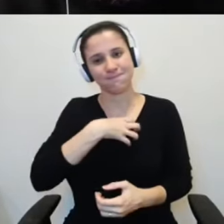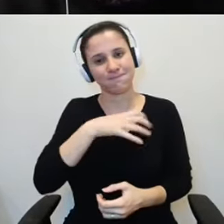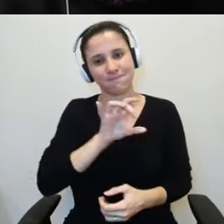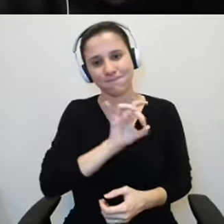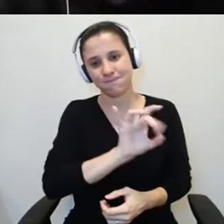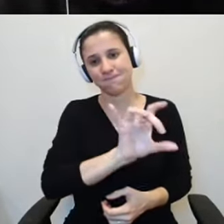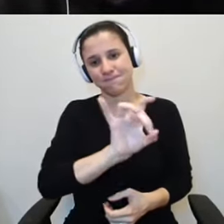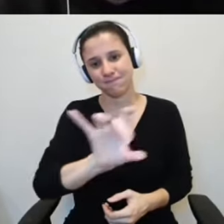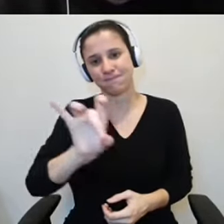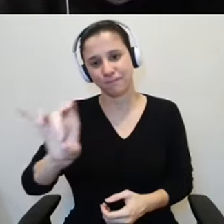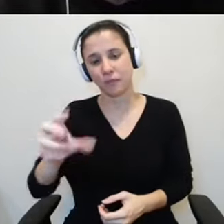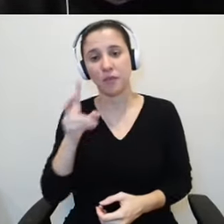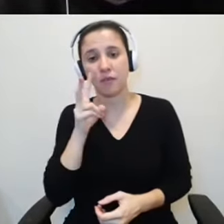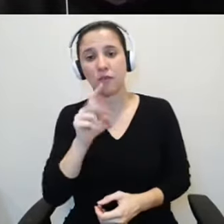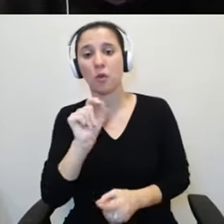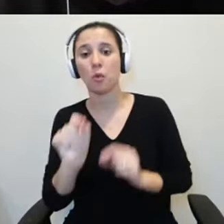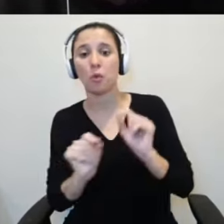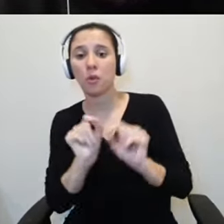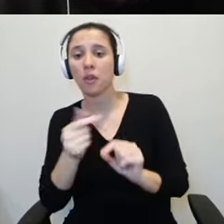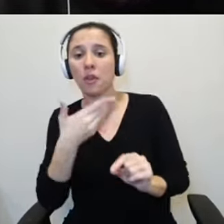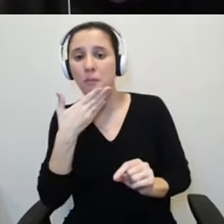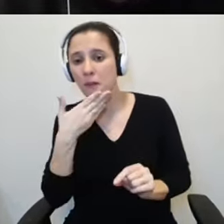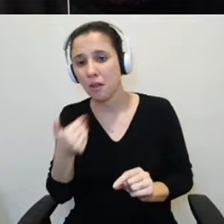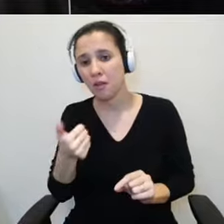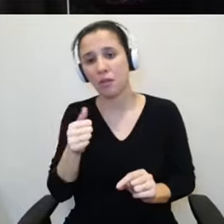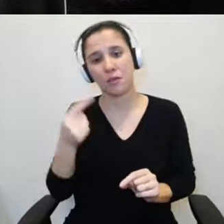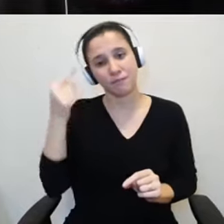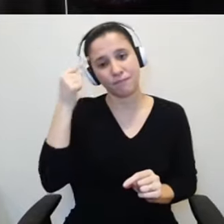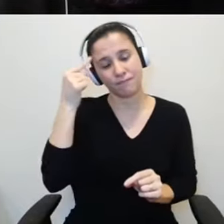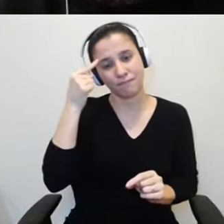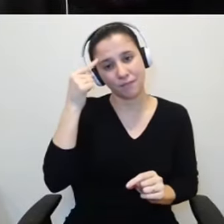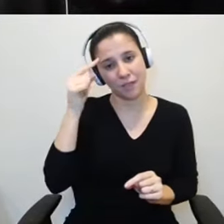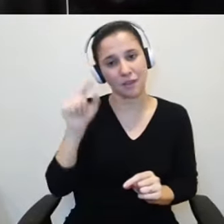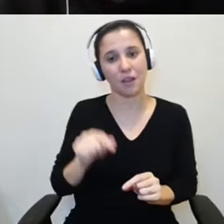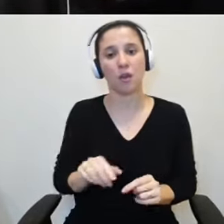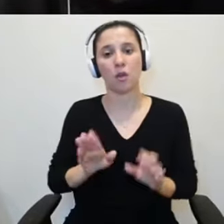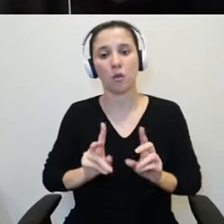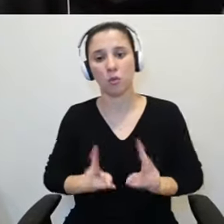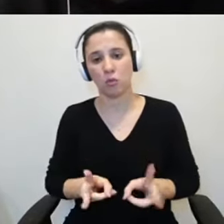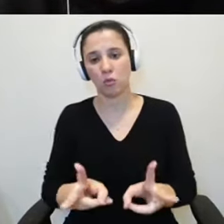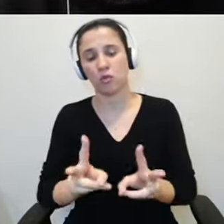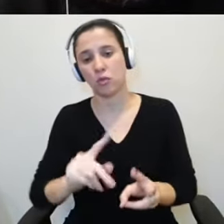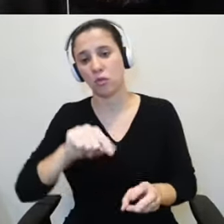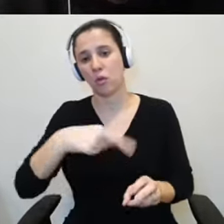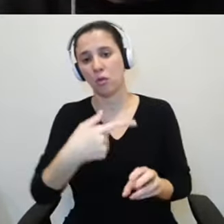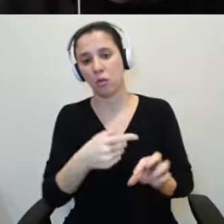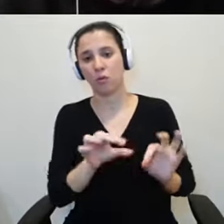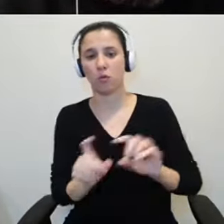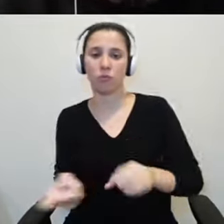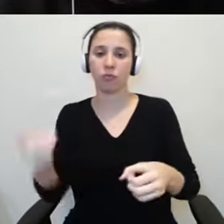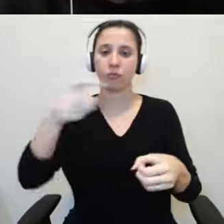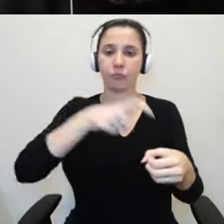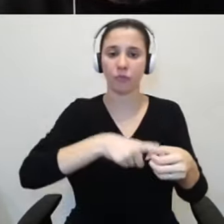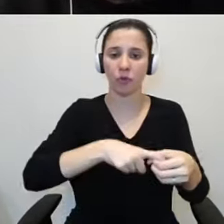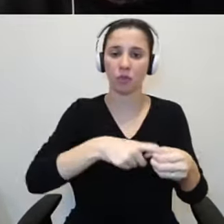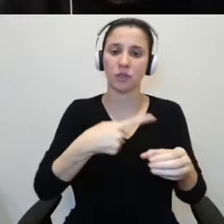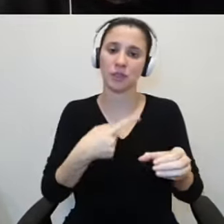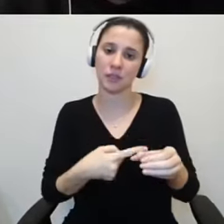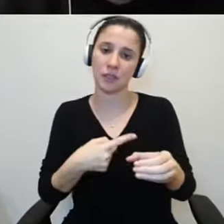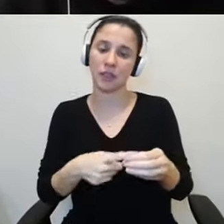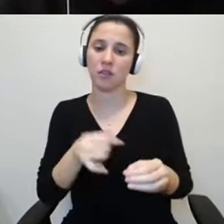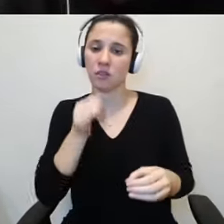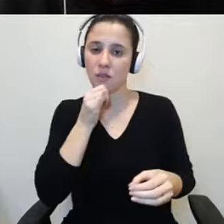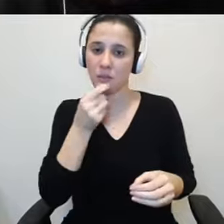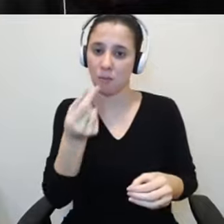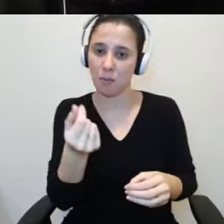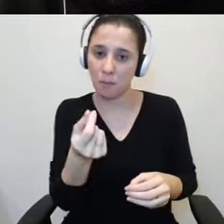impactos, vamos dizer assim, que cada um de vocês tem em relação à questão social, daquilo que vocês pagam de aluguel, por exemplo,